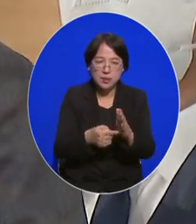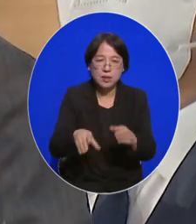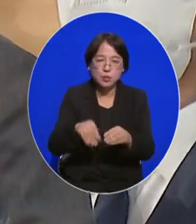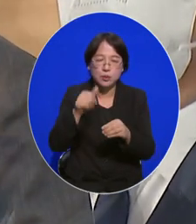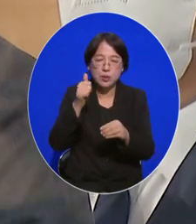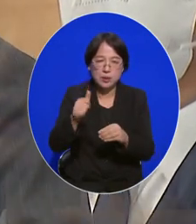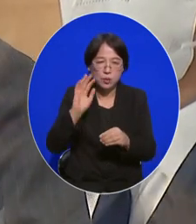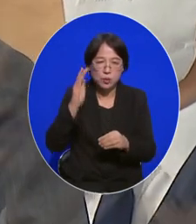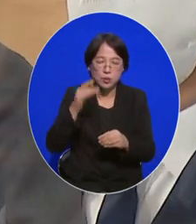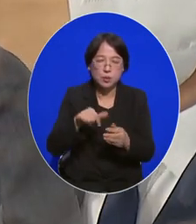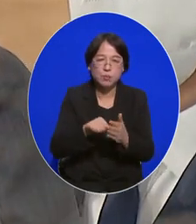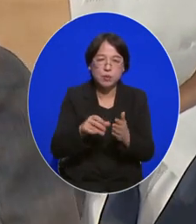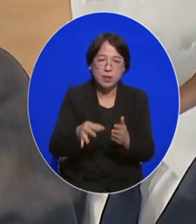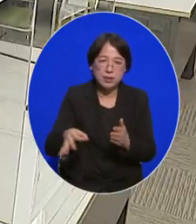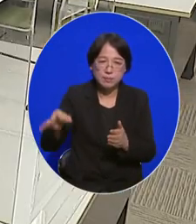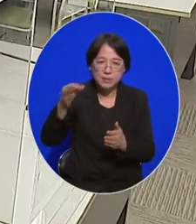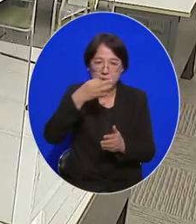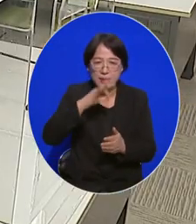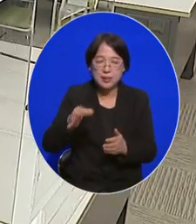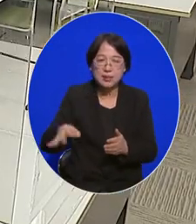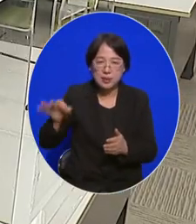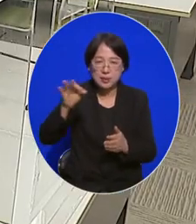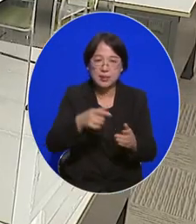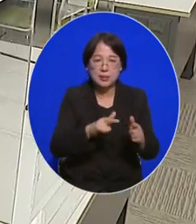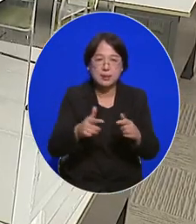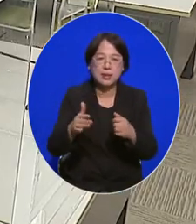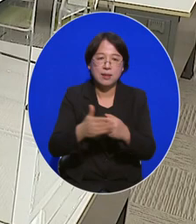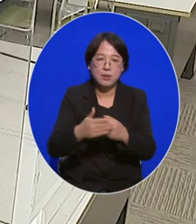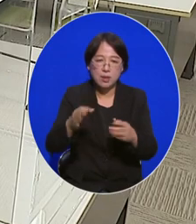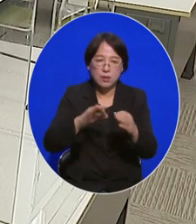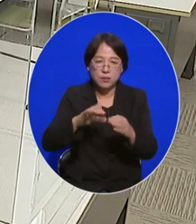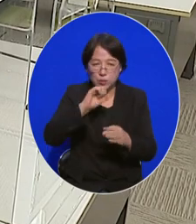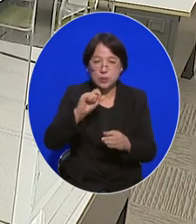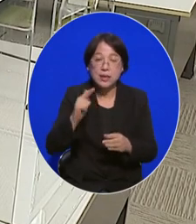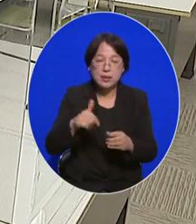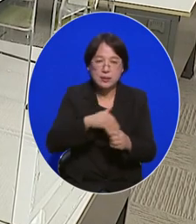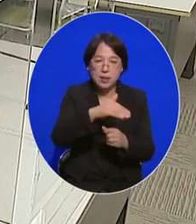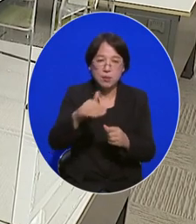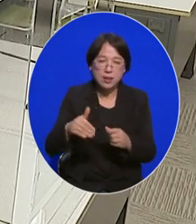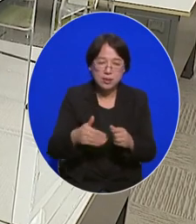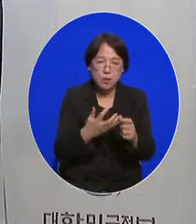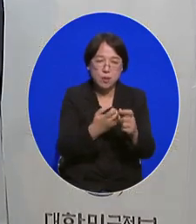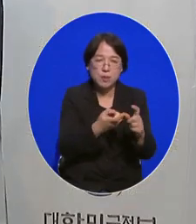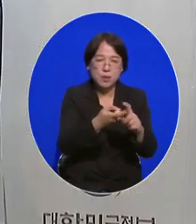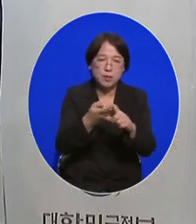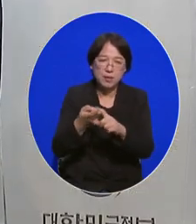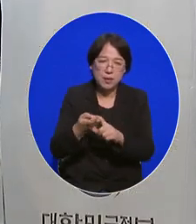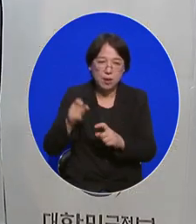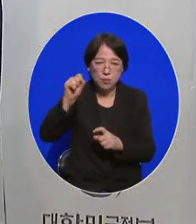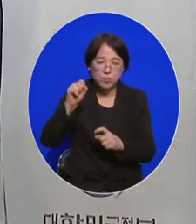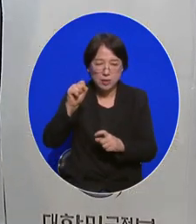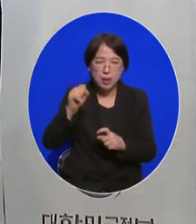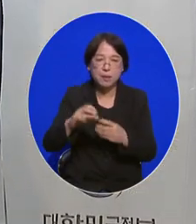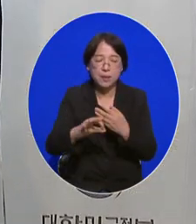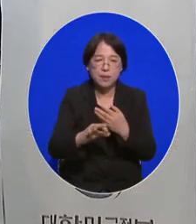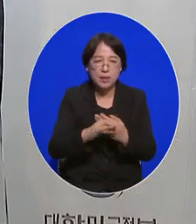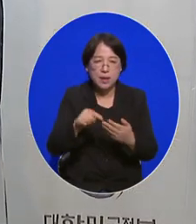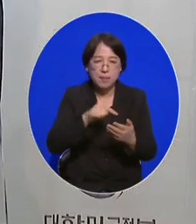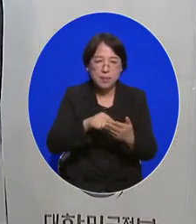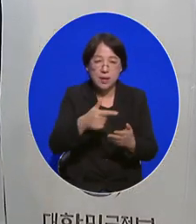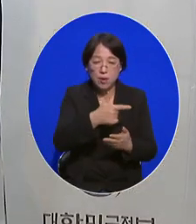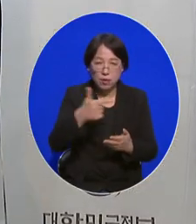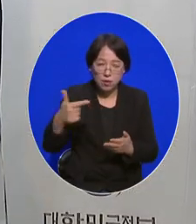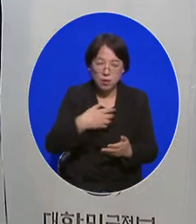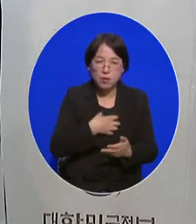총리는 최근 물가급 등과 금리인상 등으로 국가경제가 좋지 않은 상황에서 화물연대가 집단 행동에 나서면 굉장한 피해가